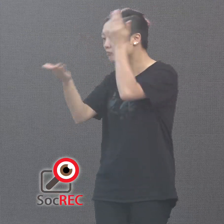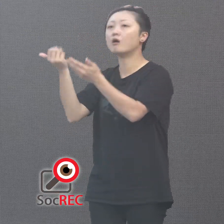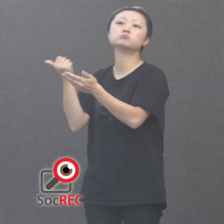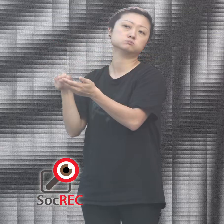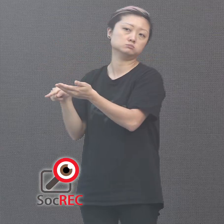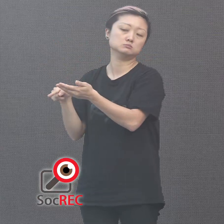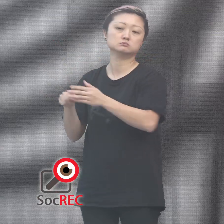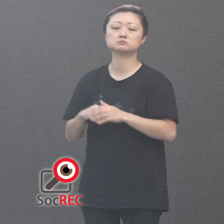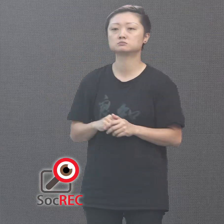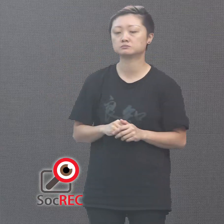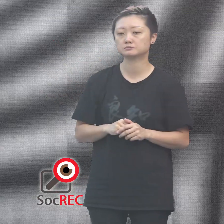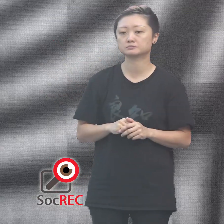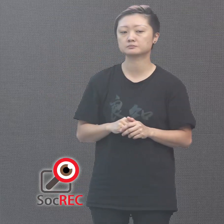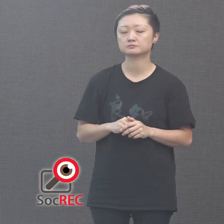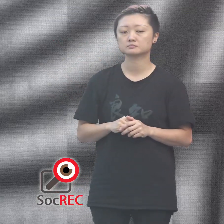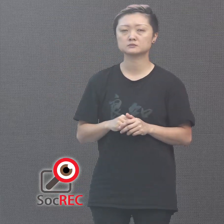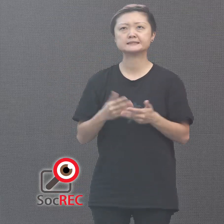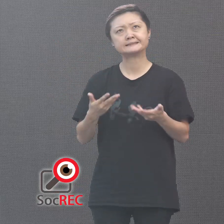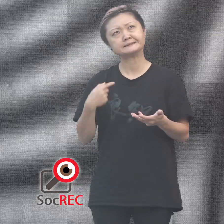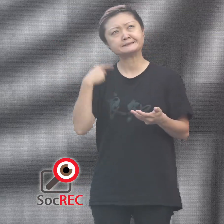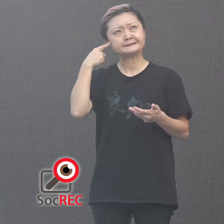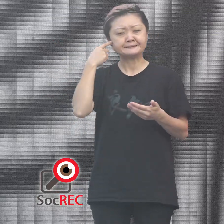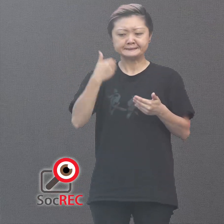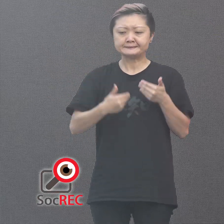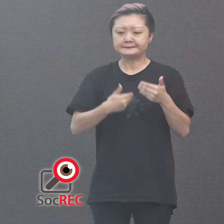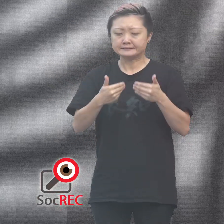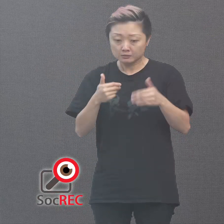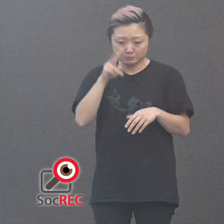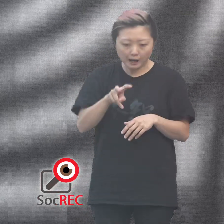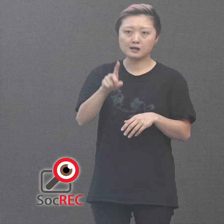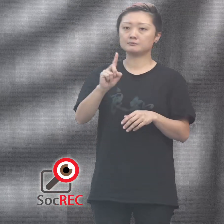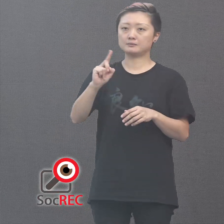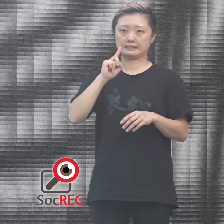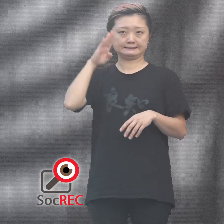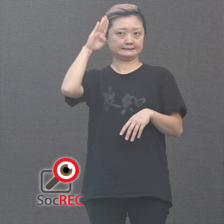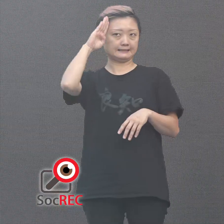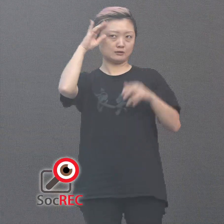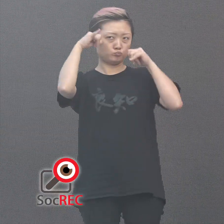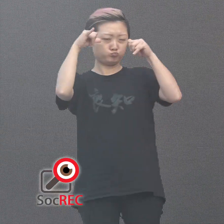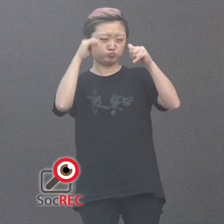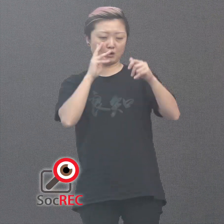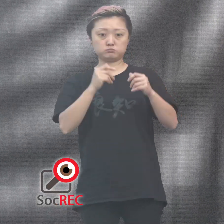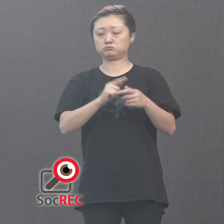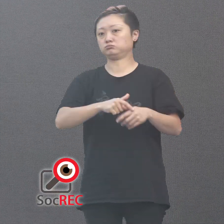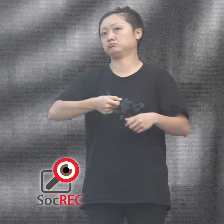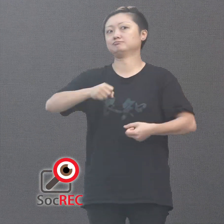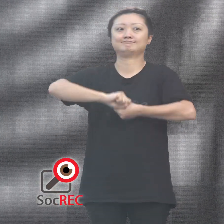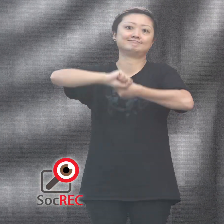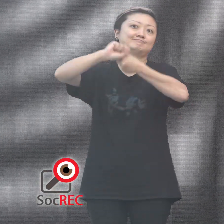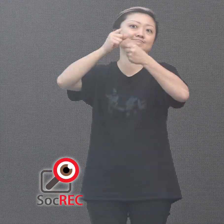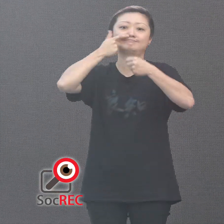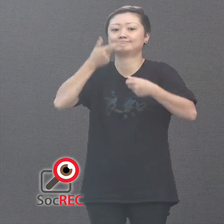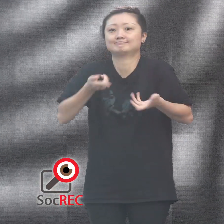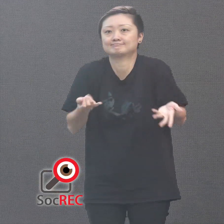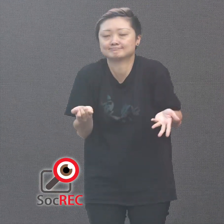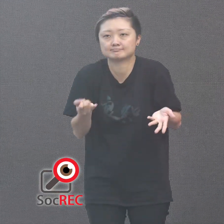咁都去到呢個時候咧，我亦都發覺啊，原來警報嘅問題咧係不斷咁去發大啦。咁我哋咧其實亦都係要